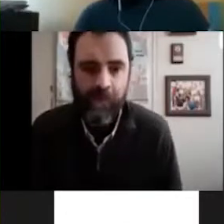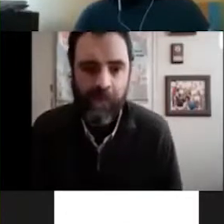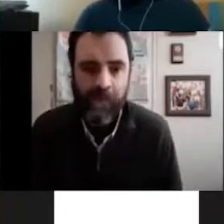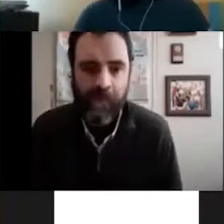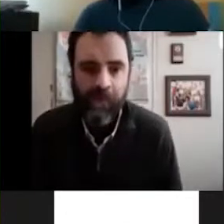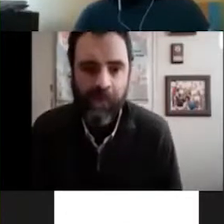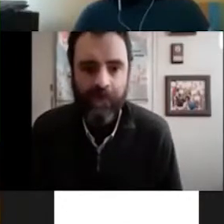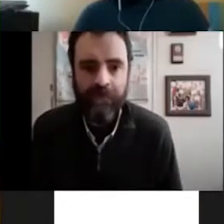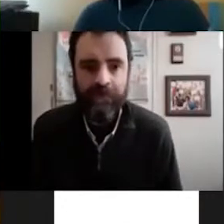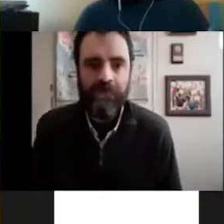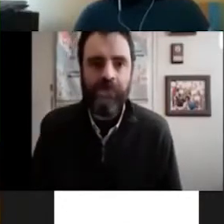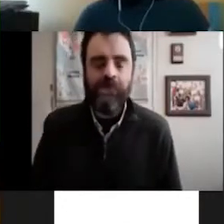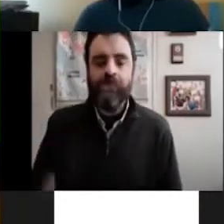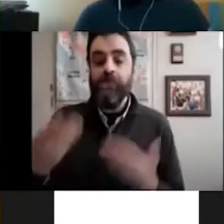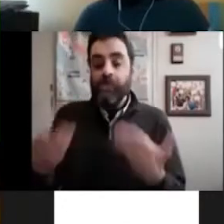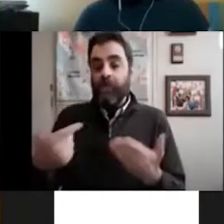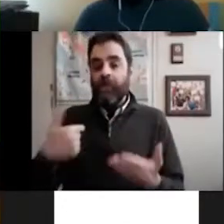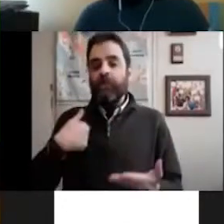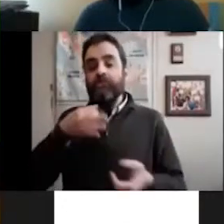Eso muy en resumen.